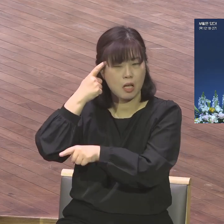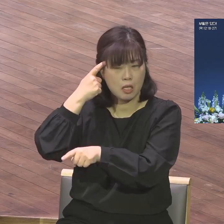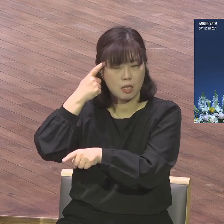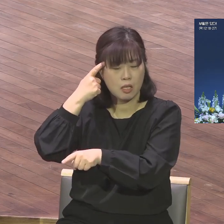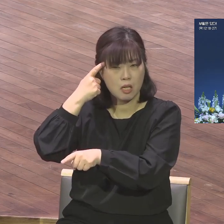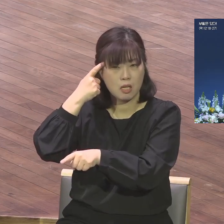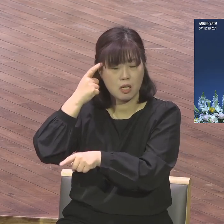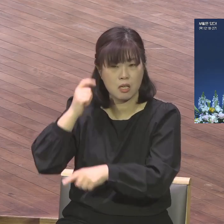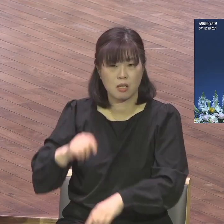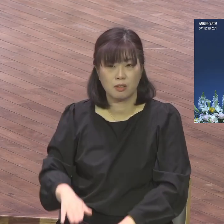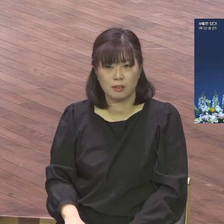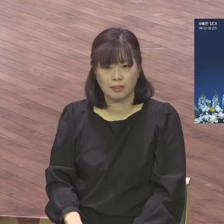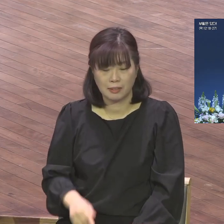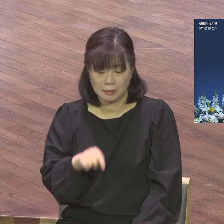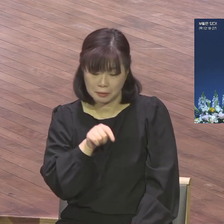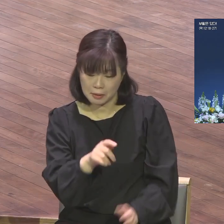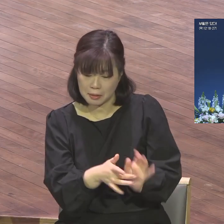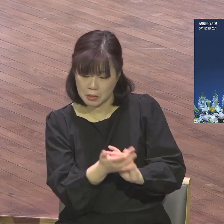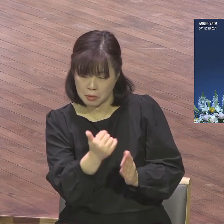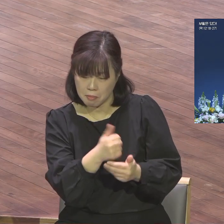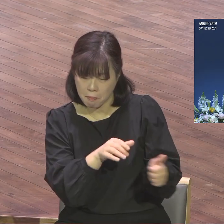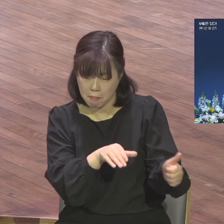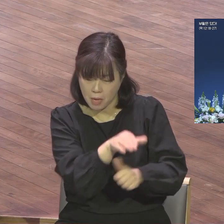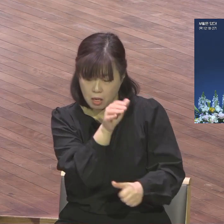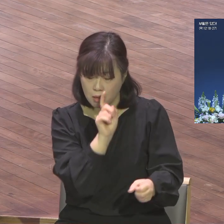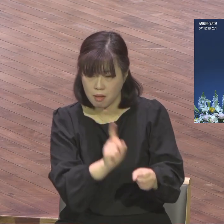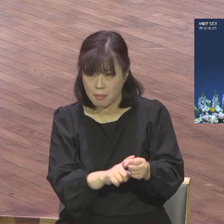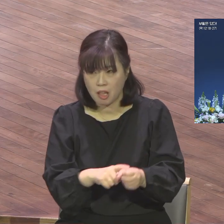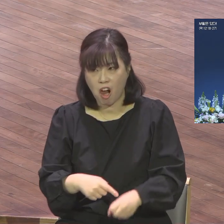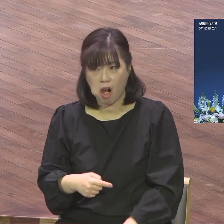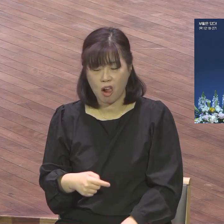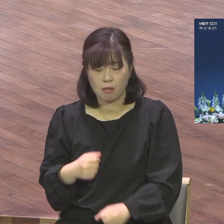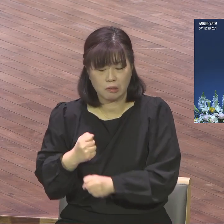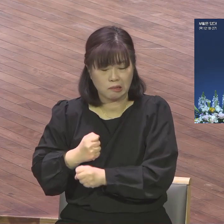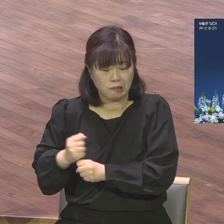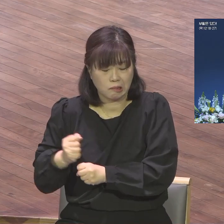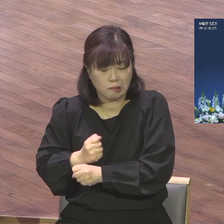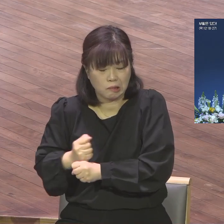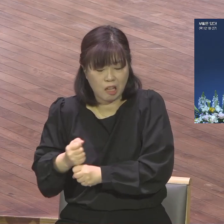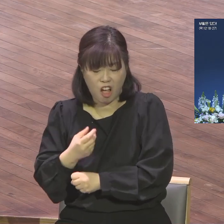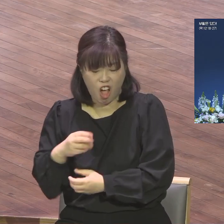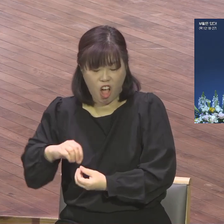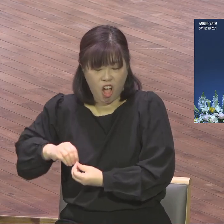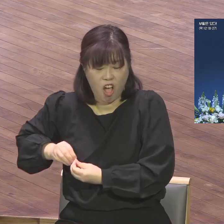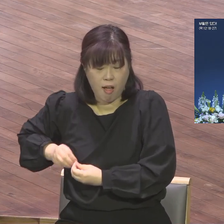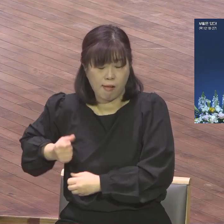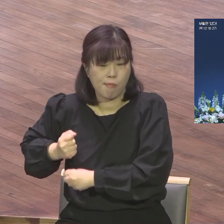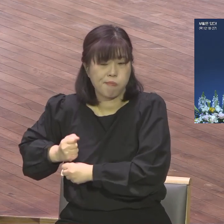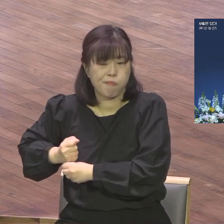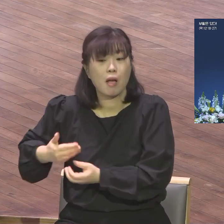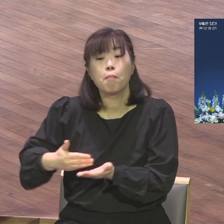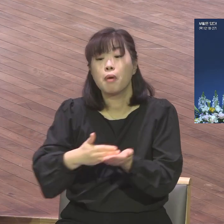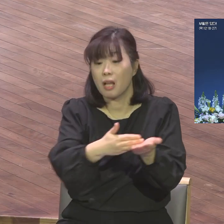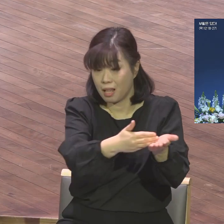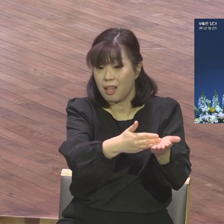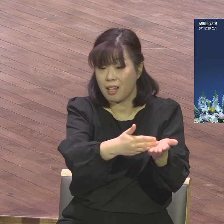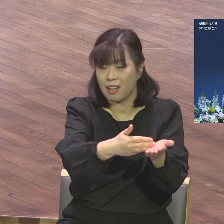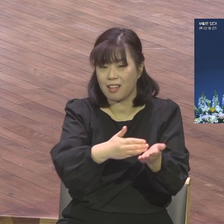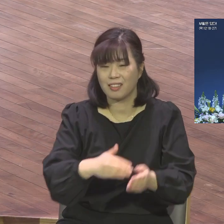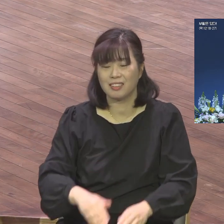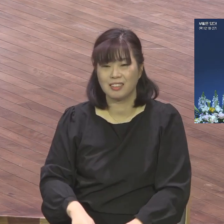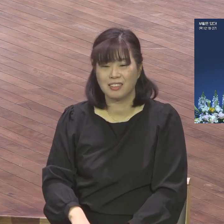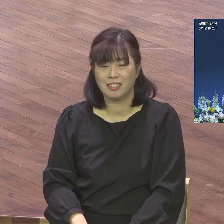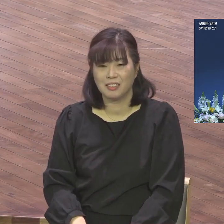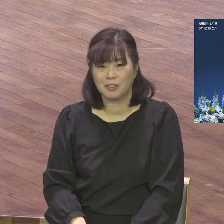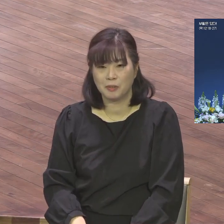관한 억지 질문을 만들어가고 있어요. 예수님께서는 이런 상황을 활용해서 복음의 핵심 중 핵심인